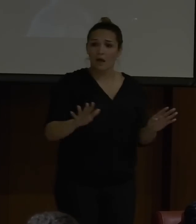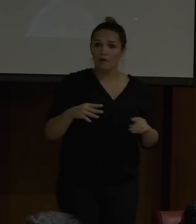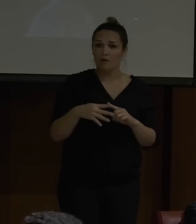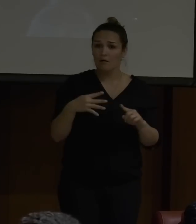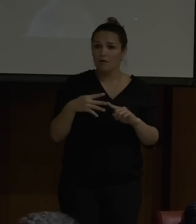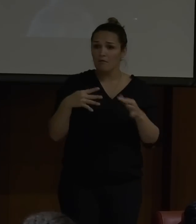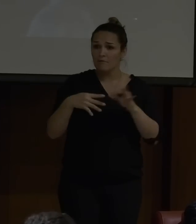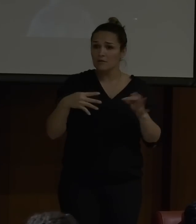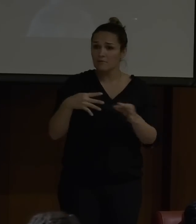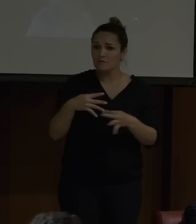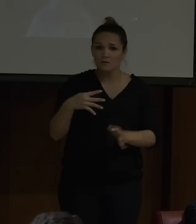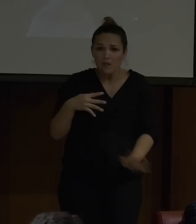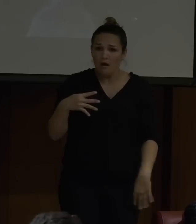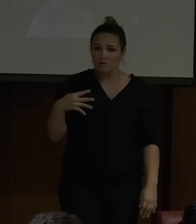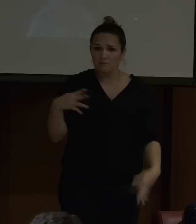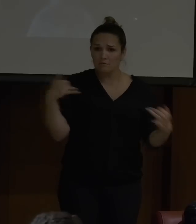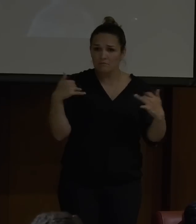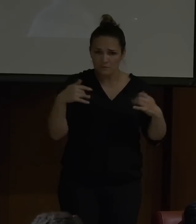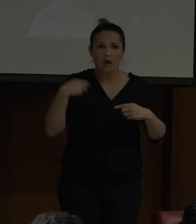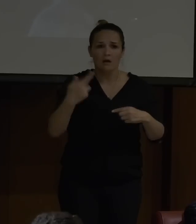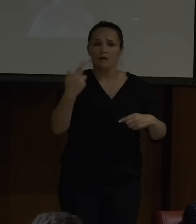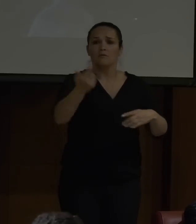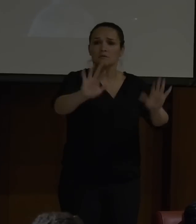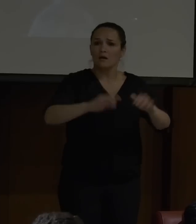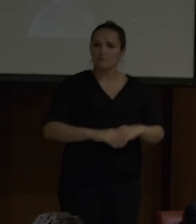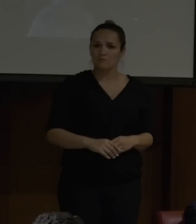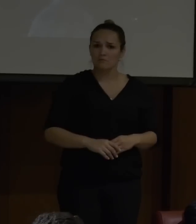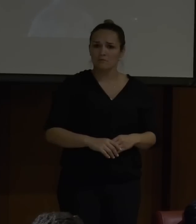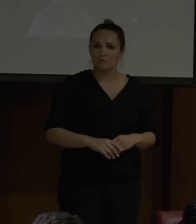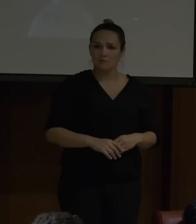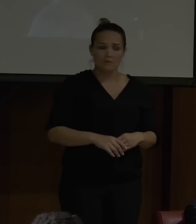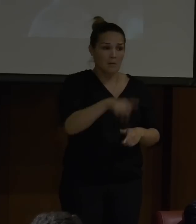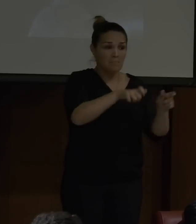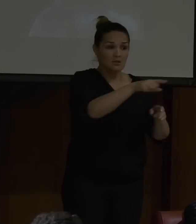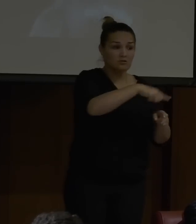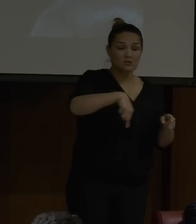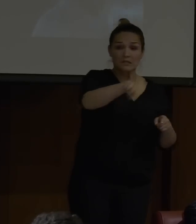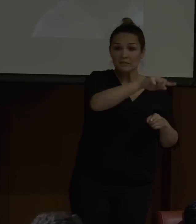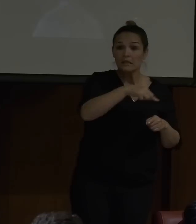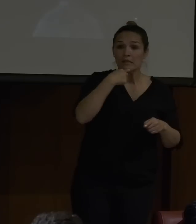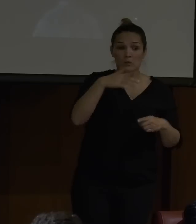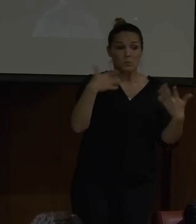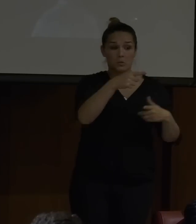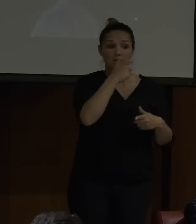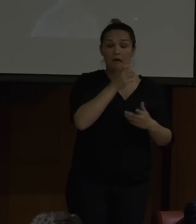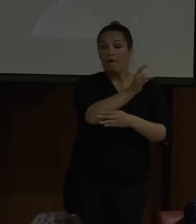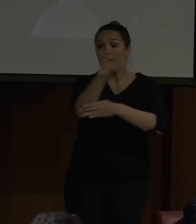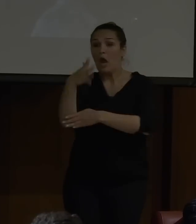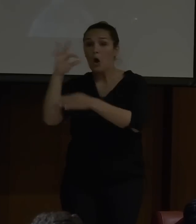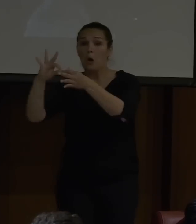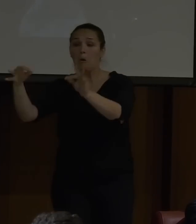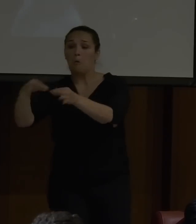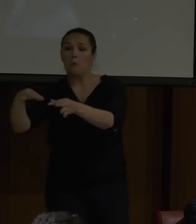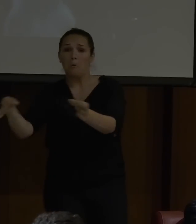decían en cuatro lineecitas. Entonces Leandro le hizo un homenaje a Emiliano con esa